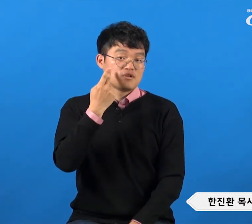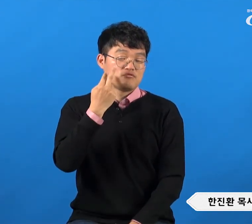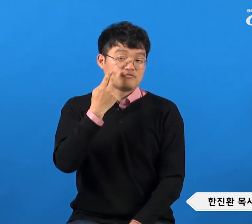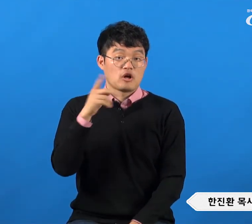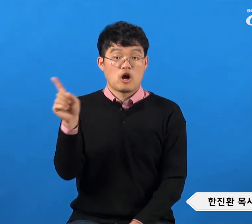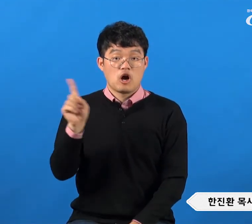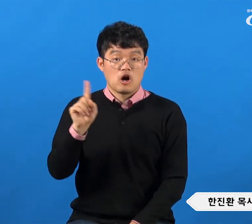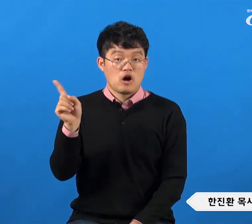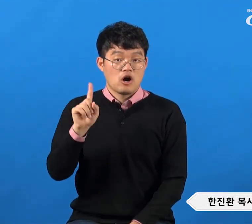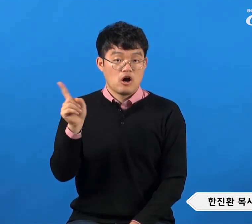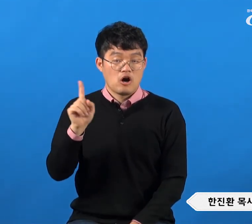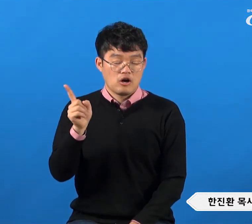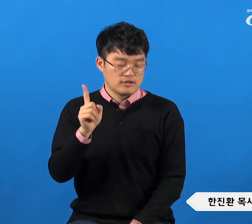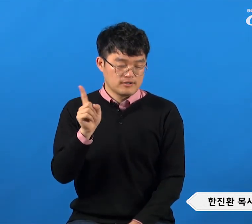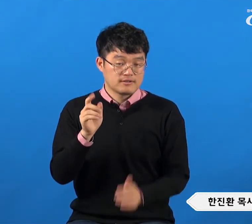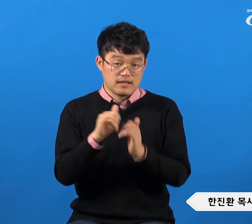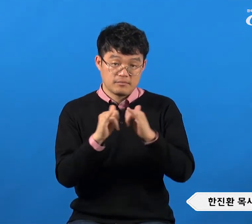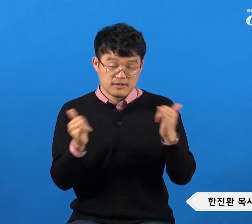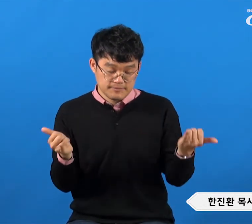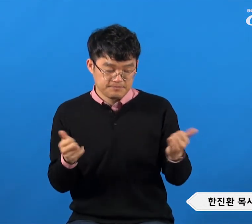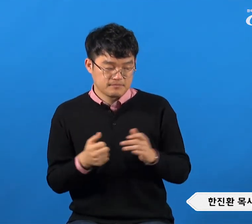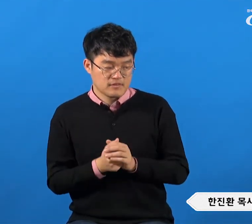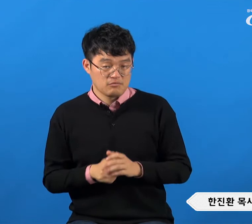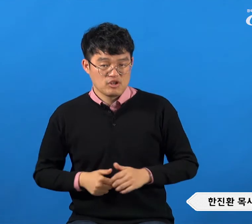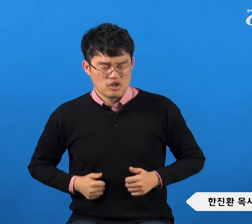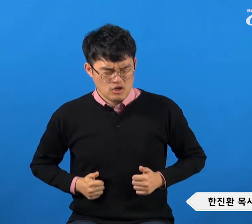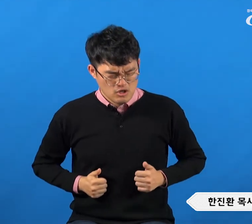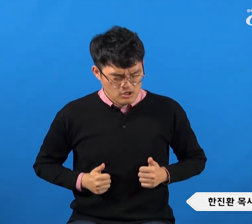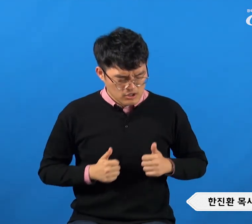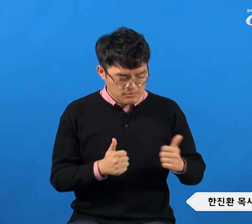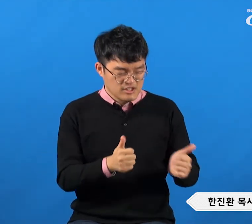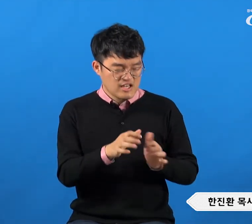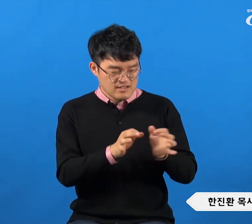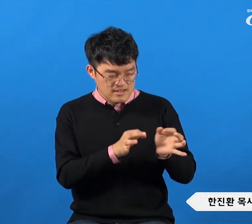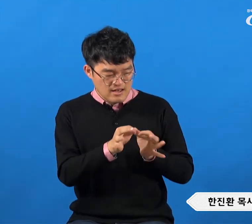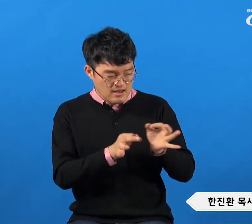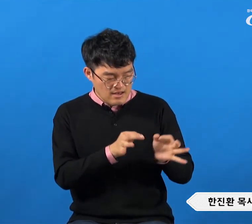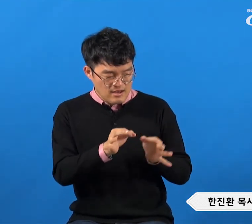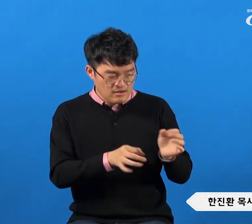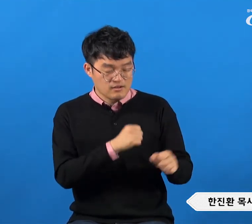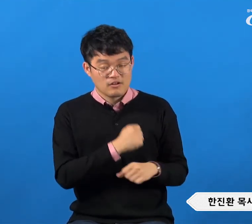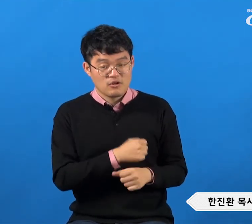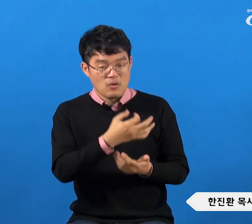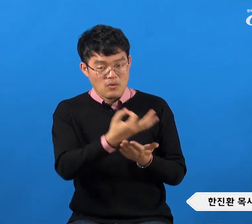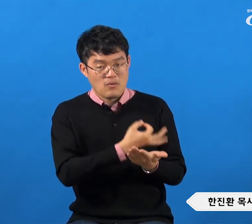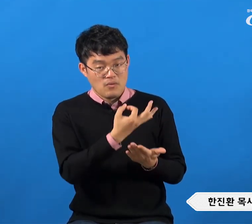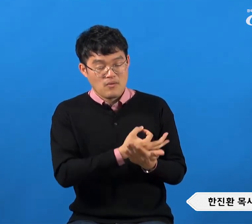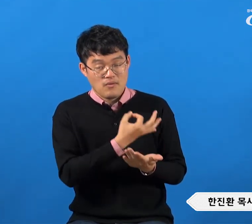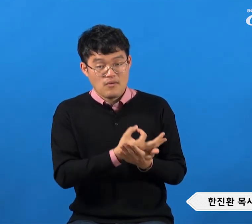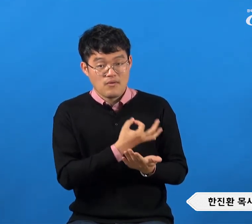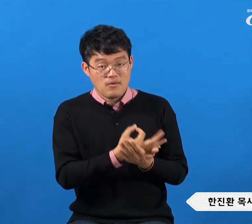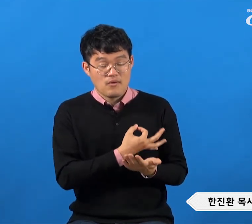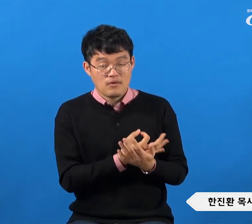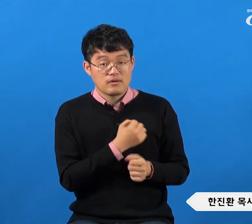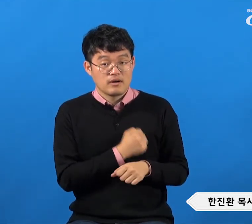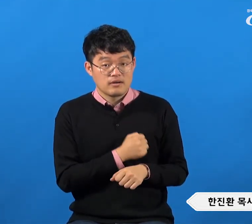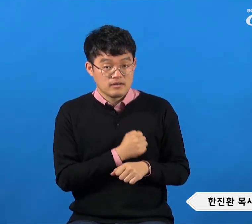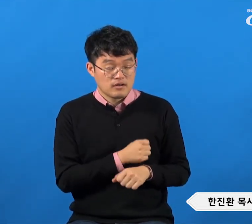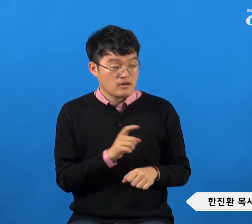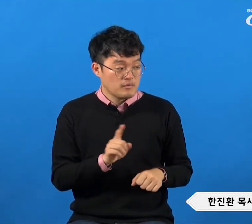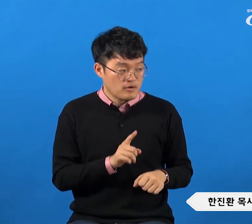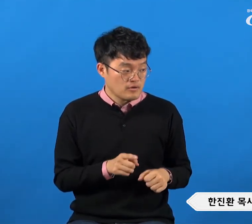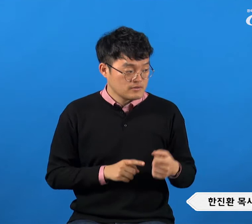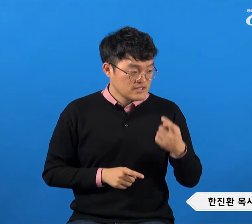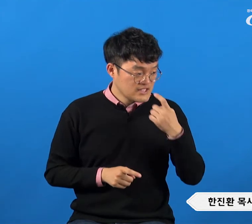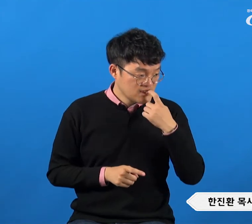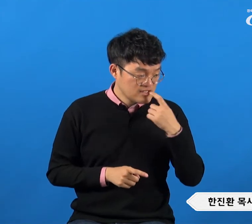미국의 어느 교포는 열심히 장사를 해서 돈을 벌어서, 그래서